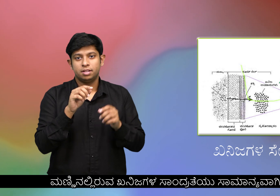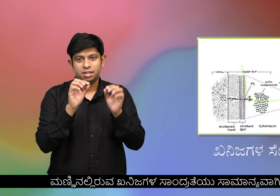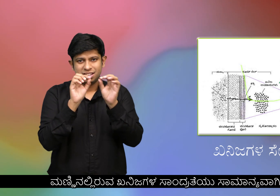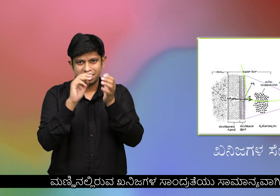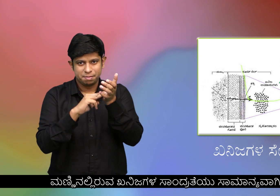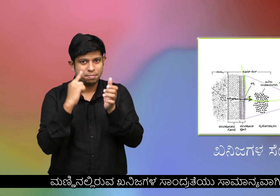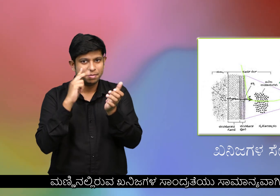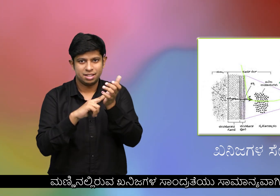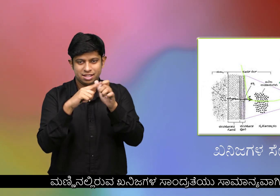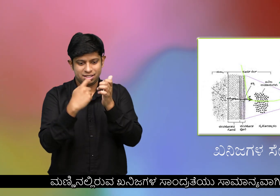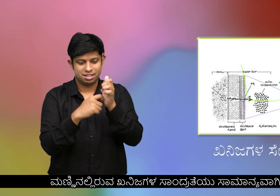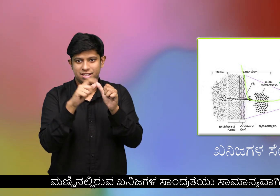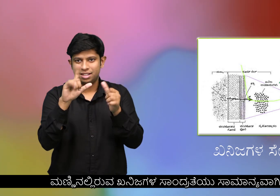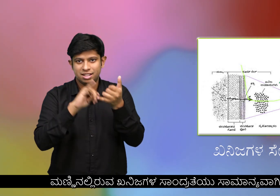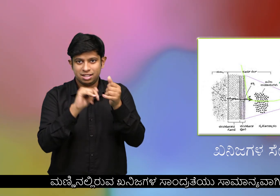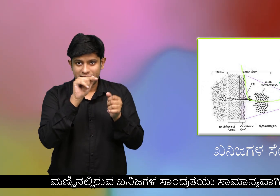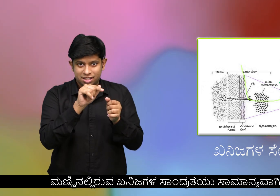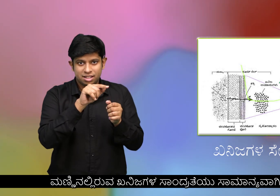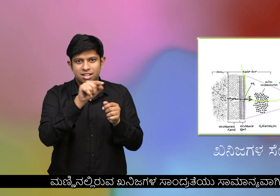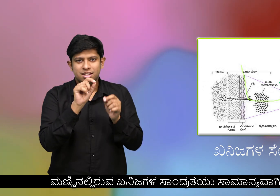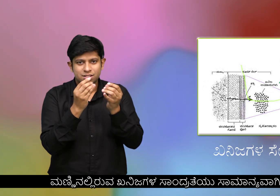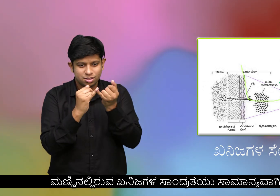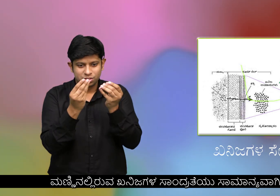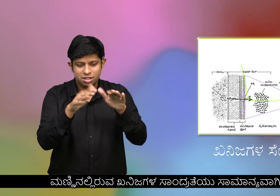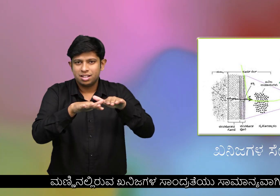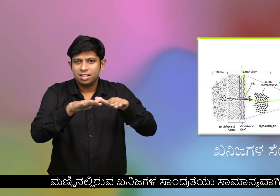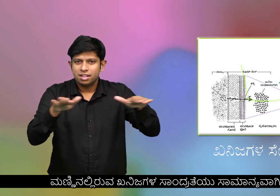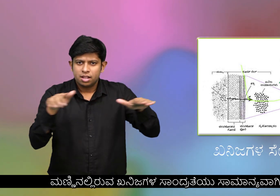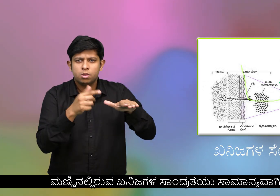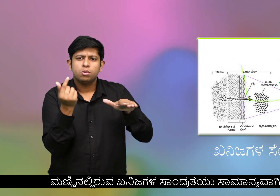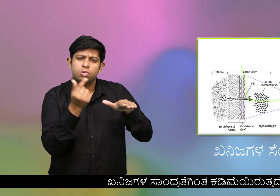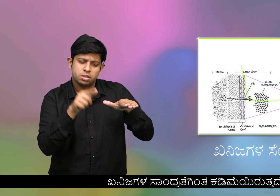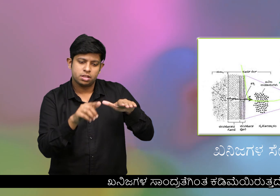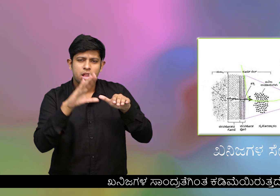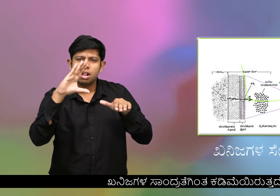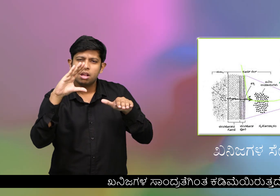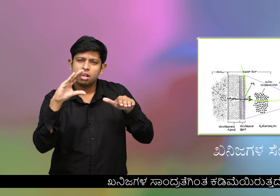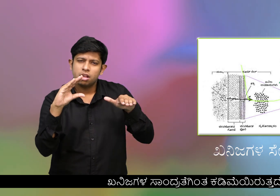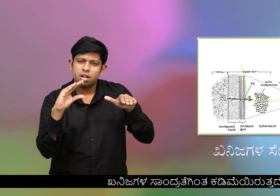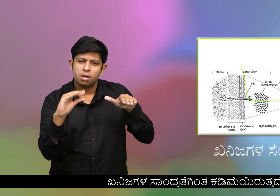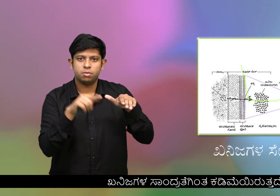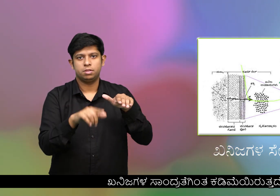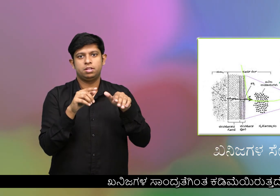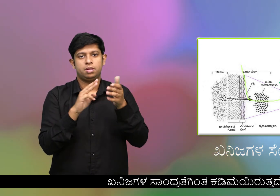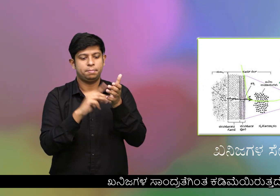ಮಣ್ಣಿನಲ್ಲಿರುವ ಖನಿಜಗಳ ಸಾಂದ್ರತೆಯು ಸಾಮಾನ್ಯವಾಗಿ ಬೇರಿನಲ್ಲಿರುವ ಖನಿಜಗಳ ಸಾಂದ್ರತೆಗಿಂತ ಕಡಿಮೆ